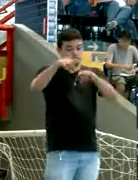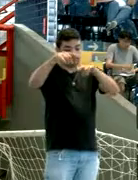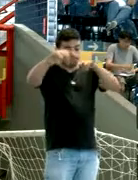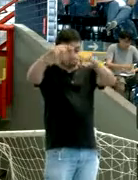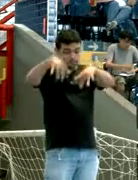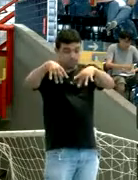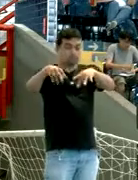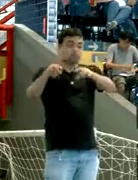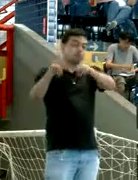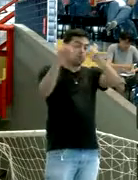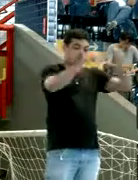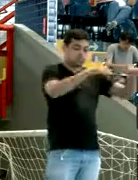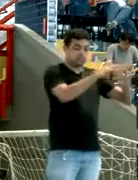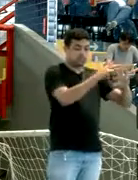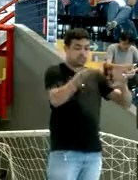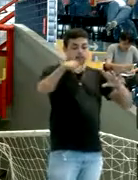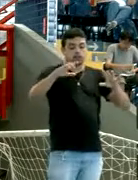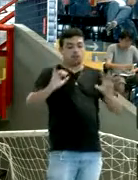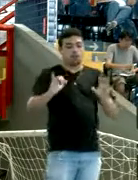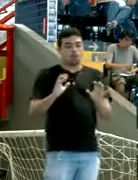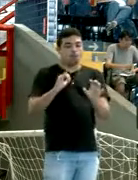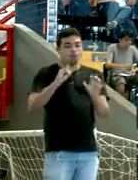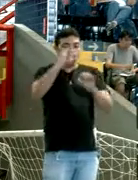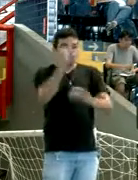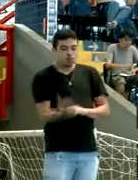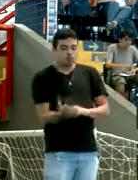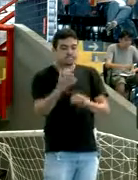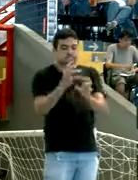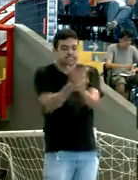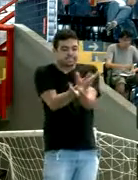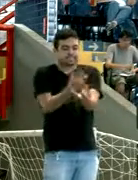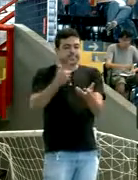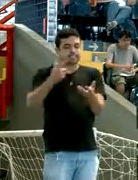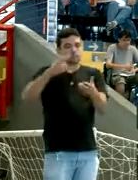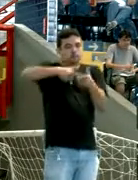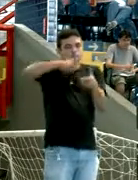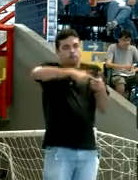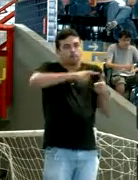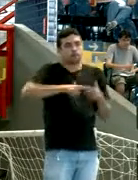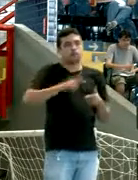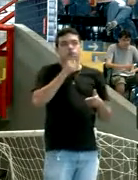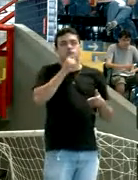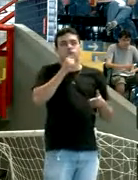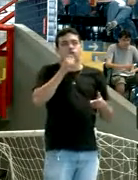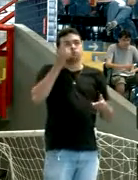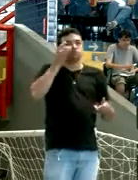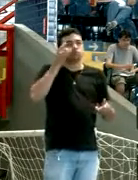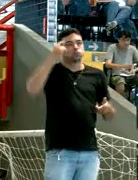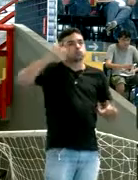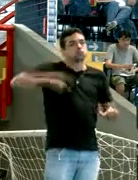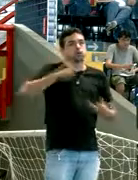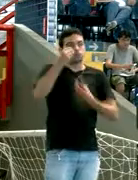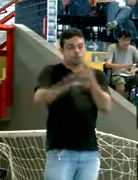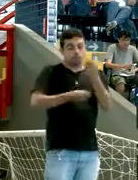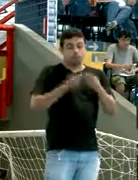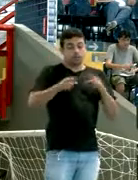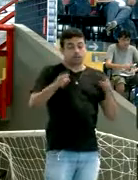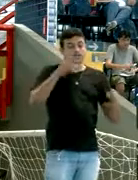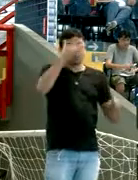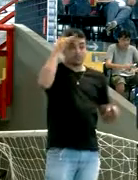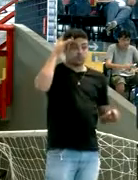pela seca. Para quem nunca viu, presenciou, viveu uma seca, talvez não tenha bem noção disso, né? Mas para